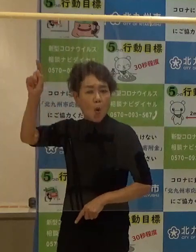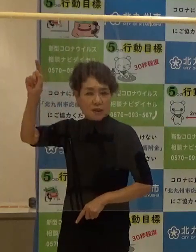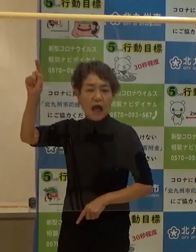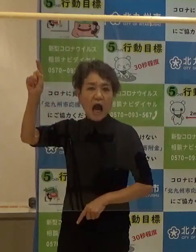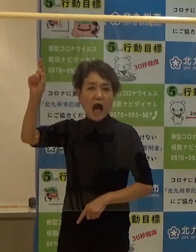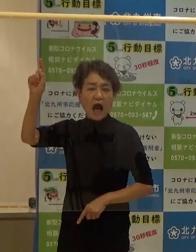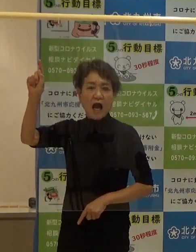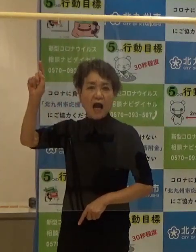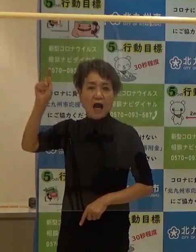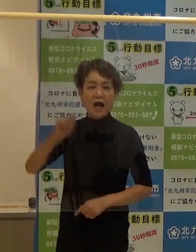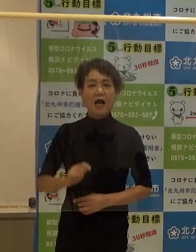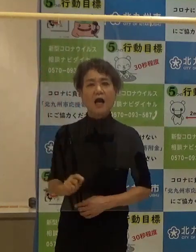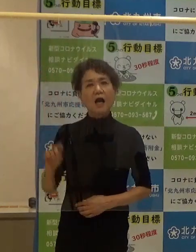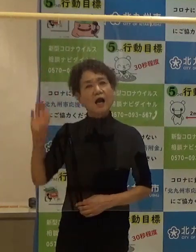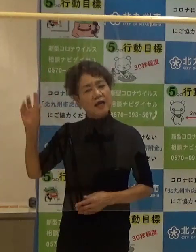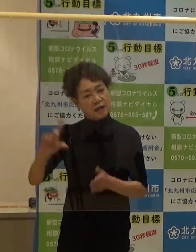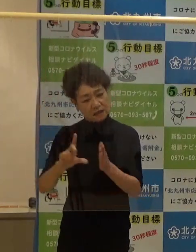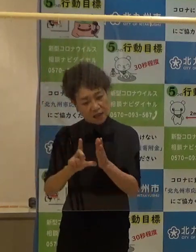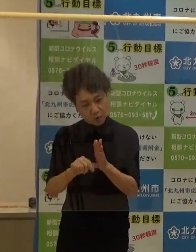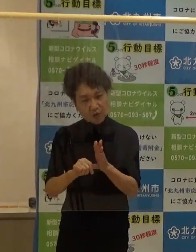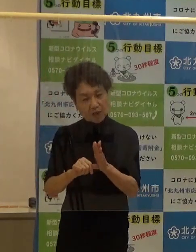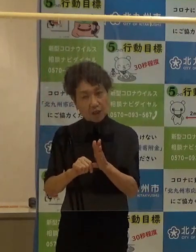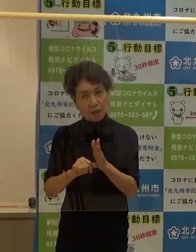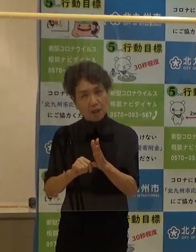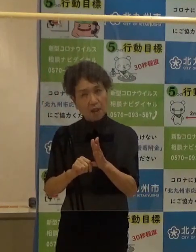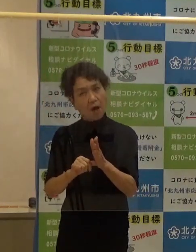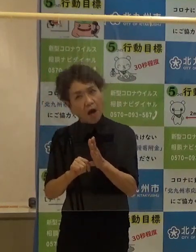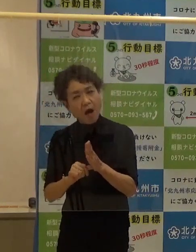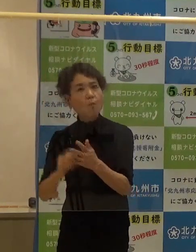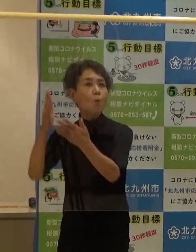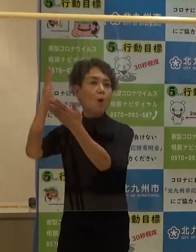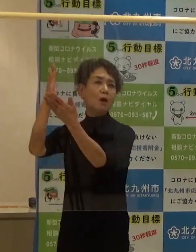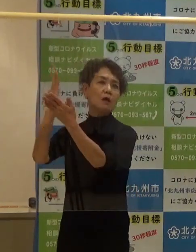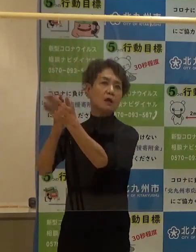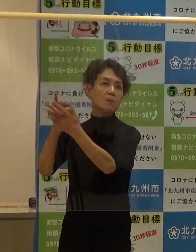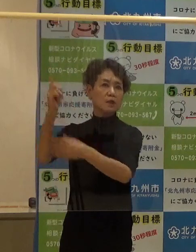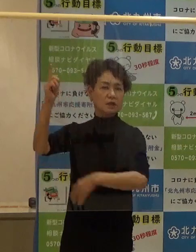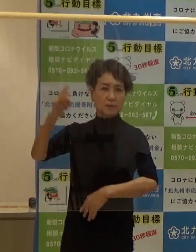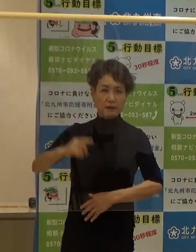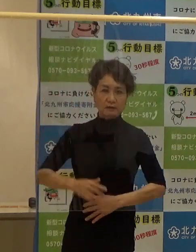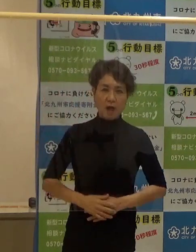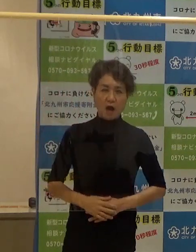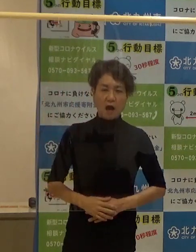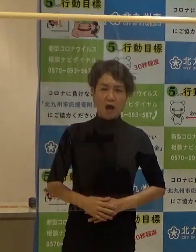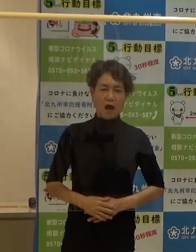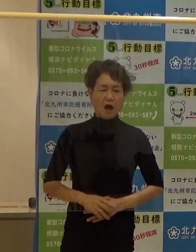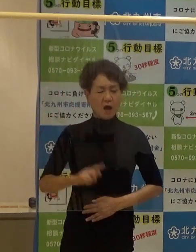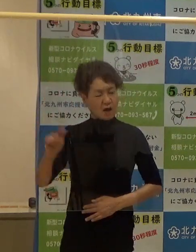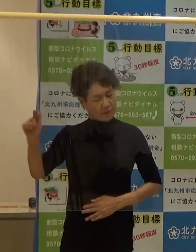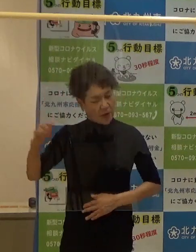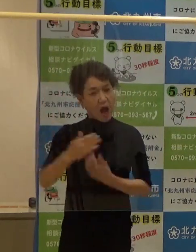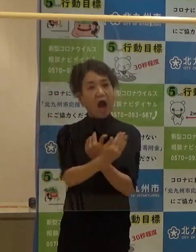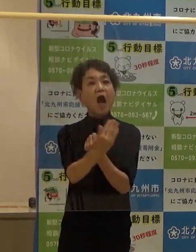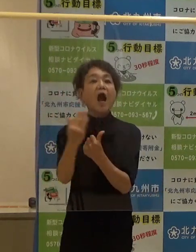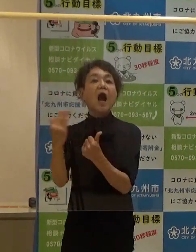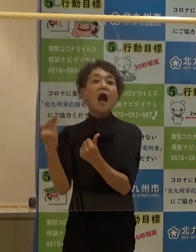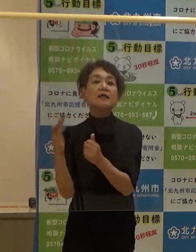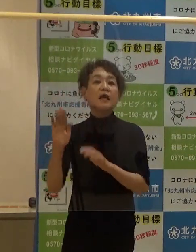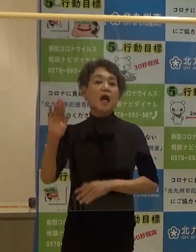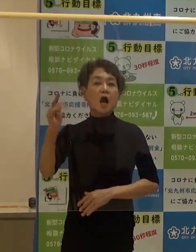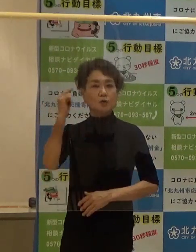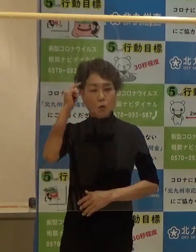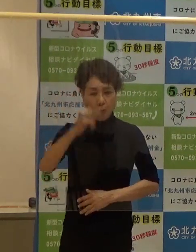しばらくやってみてその方法をやめてしまったということです。それにはいろんな背景があるんだろうと思います